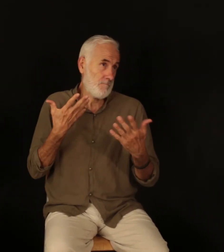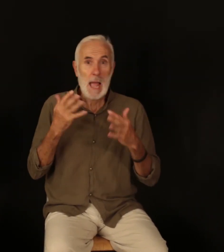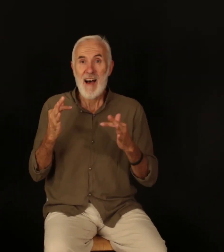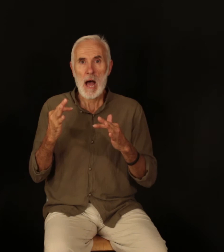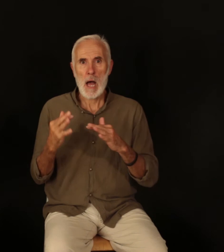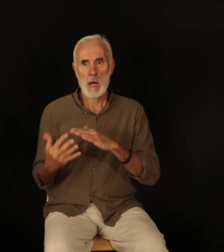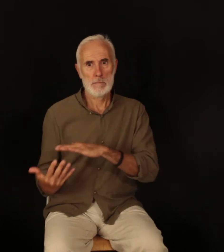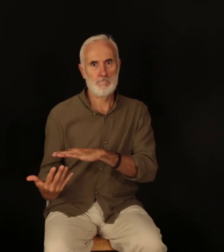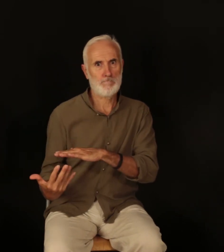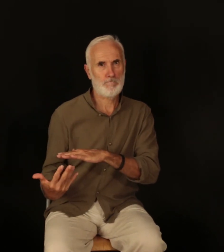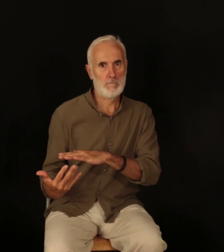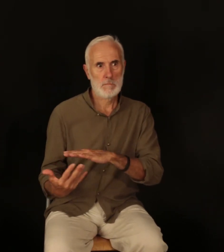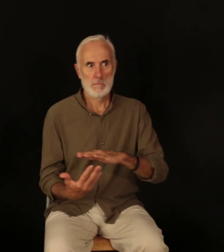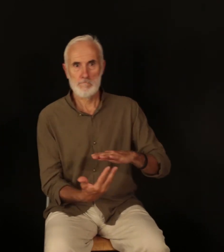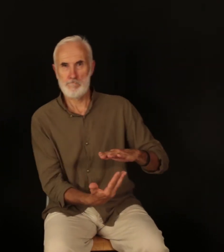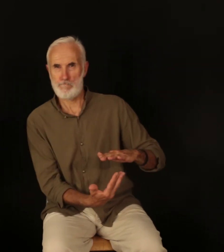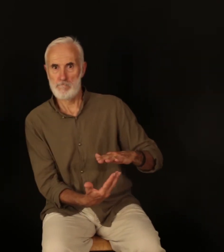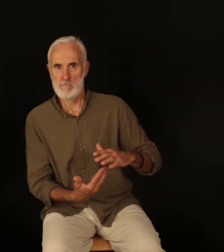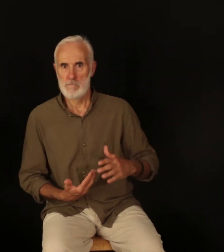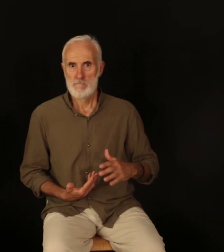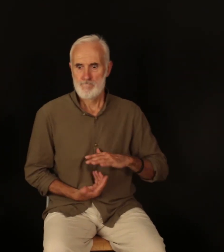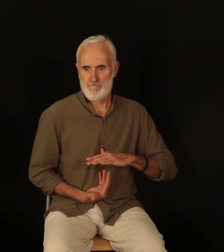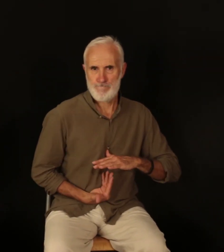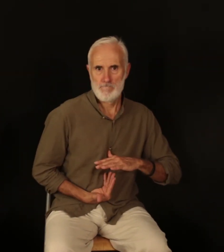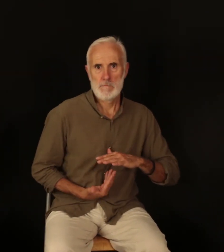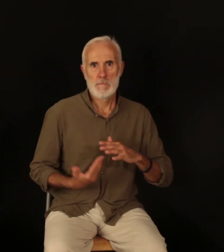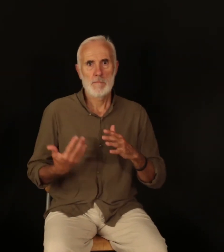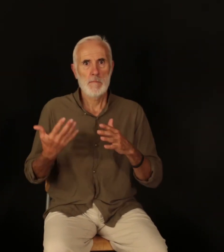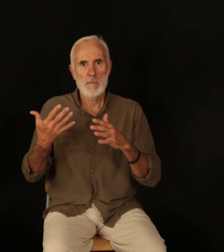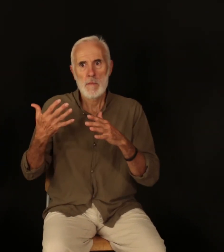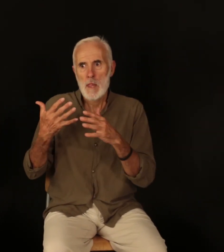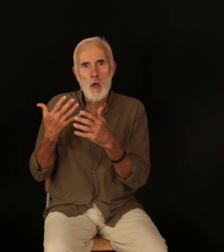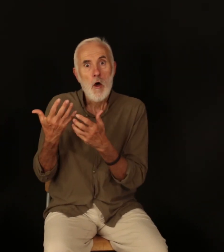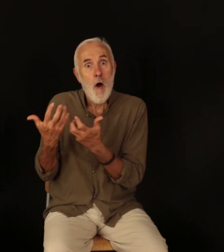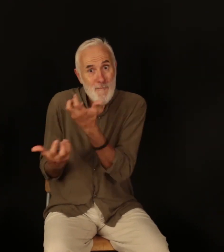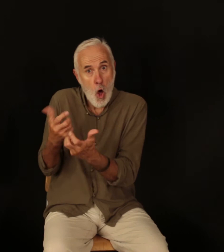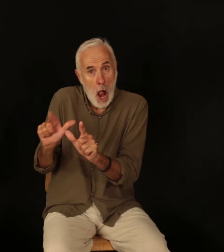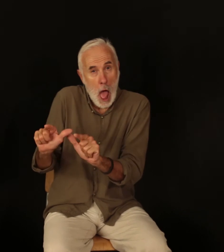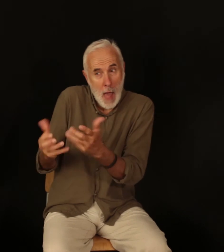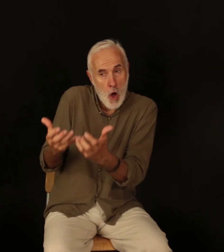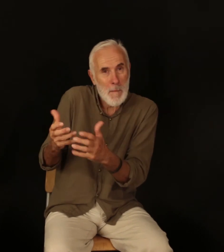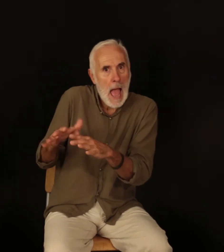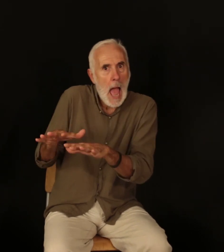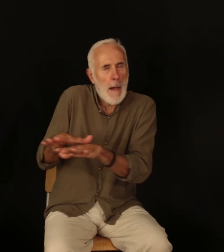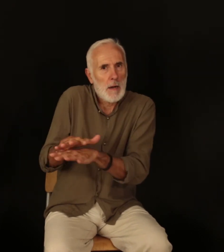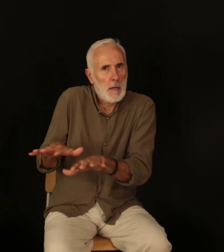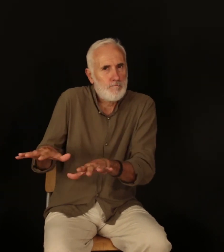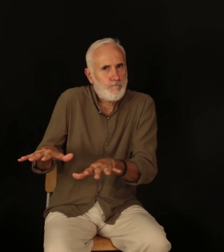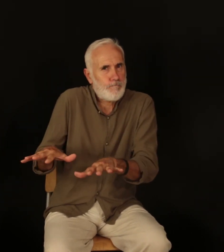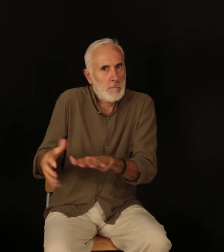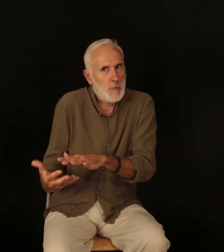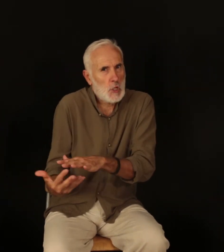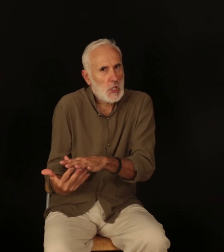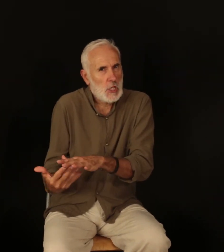avant l'éruption finale. Un numéro qui traitera des feux qui couvent. Des feux qui couvent, mais également des